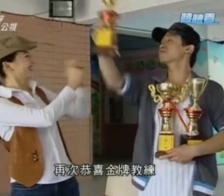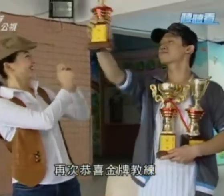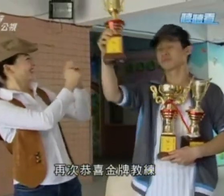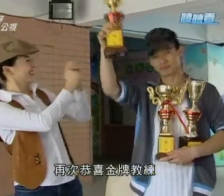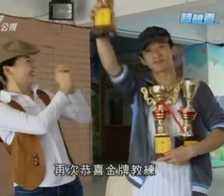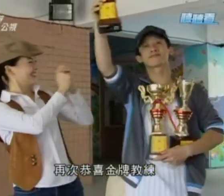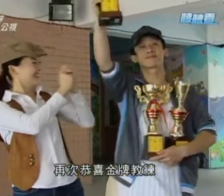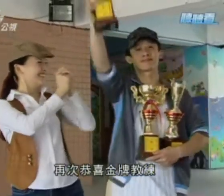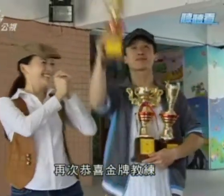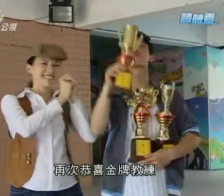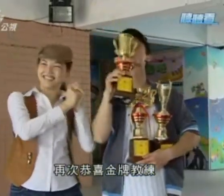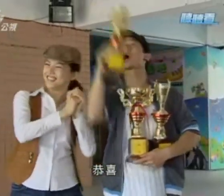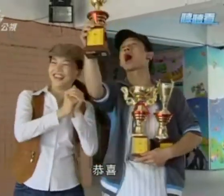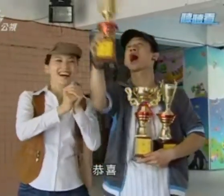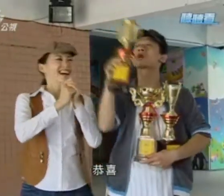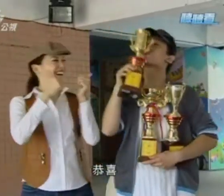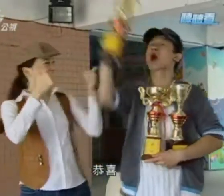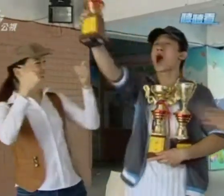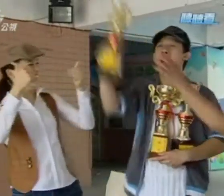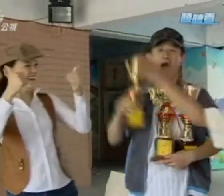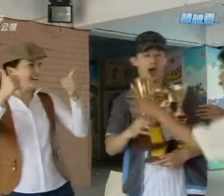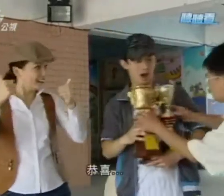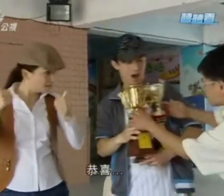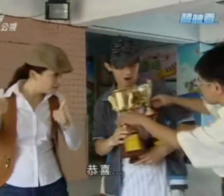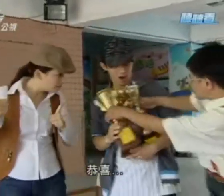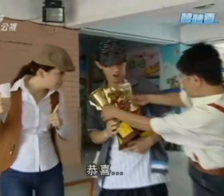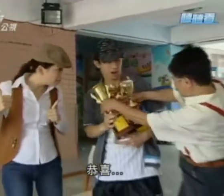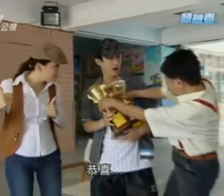练，恭喜啊！恭喜恭喜！